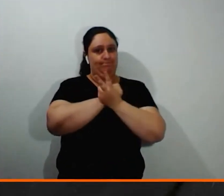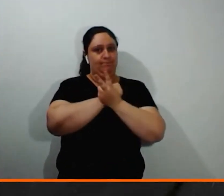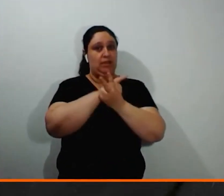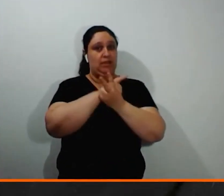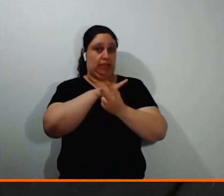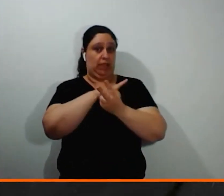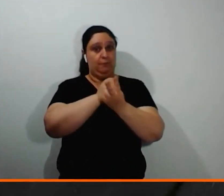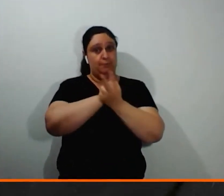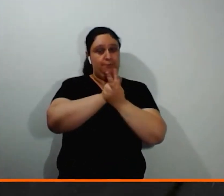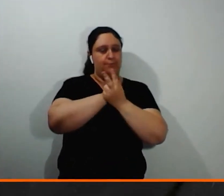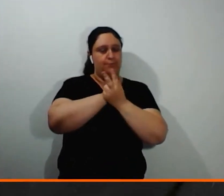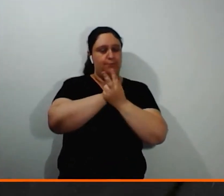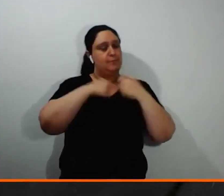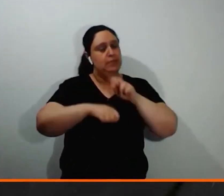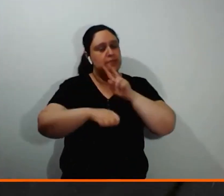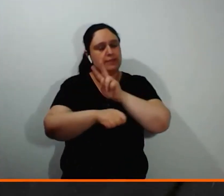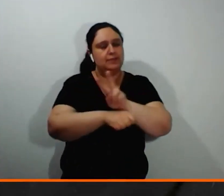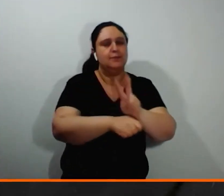lá.